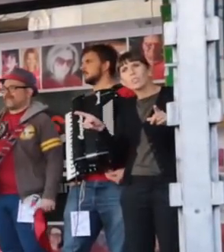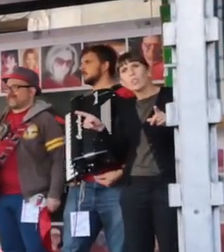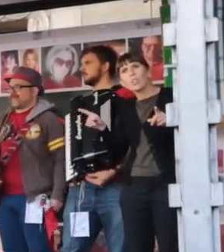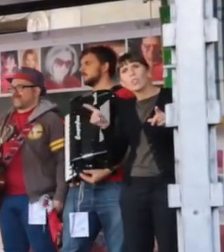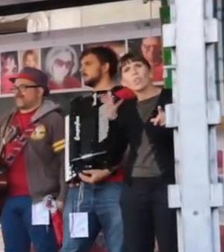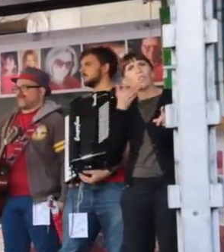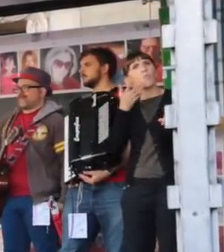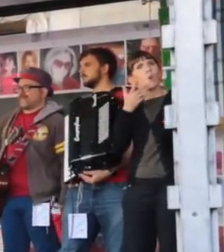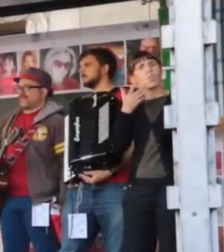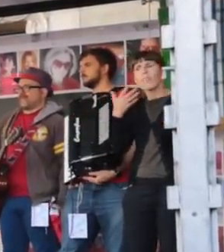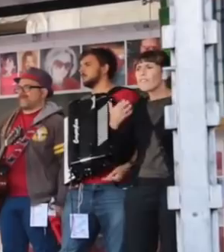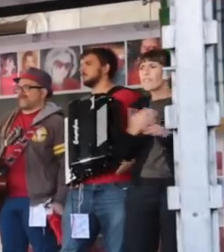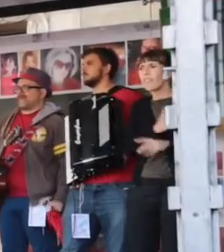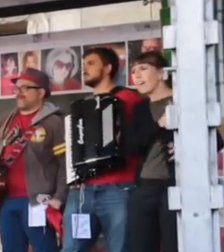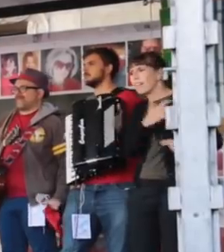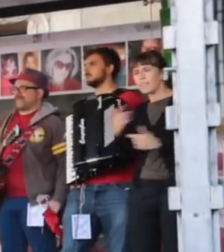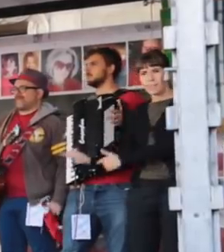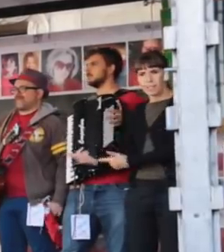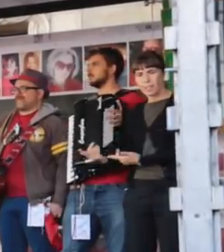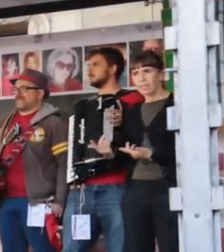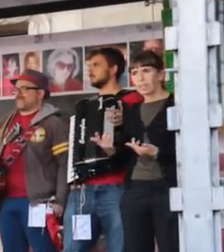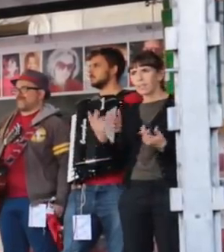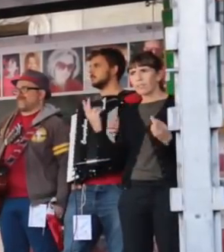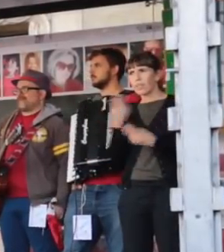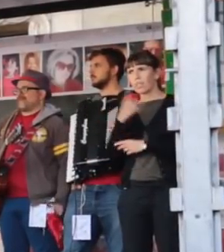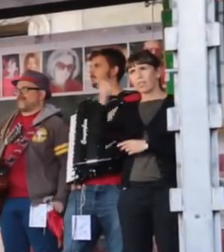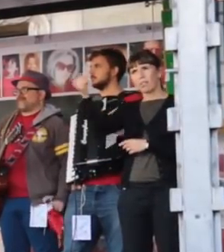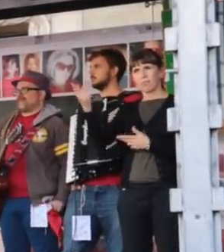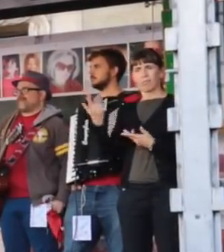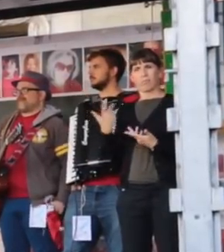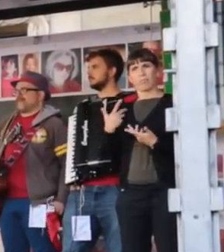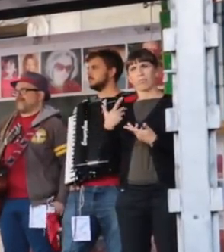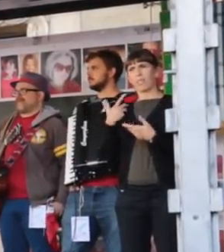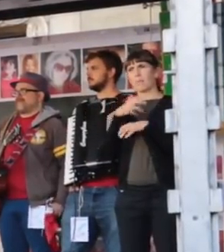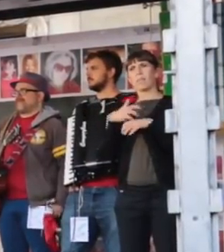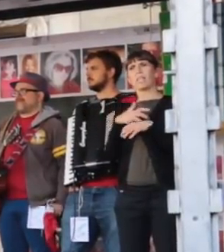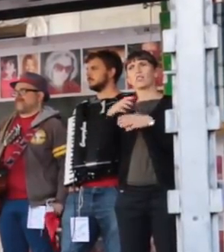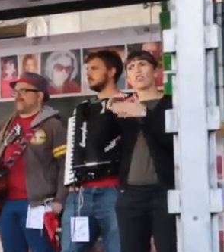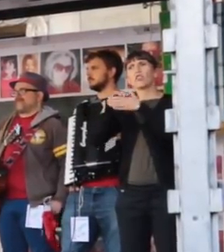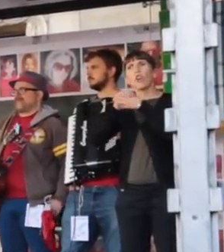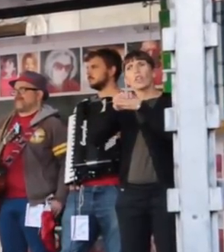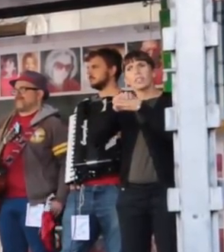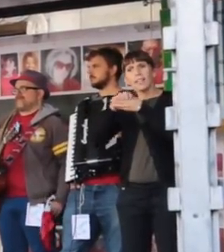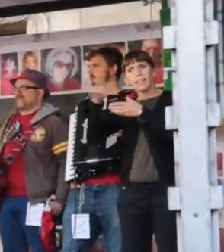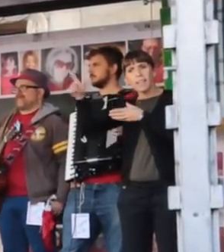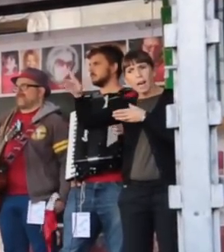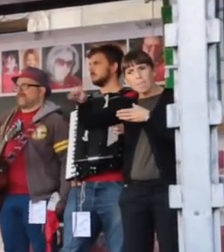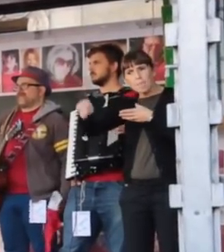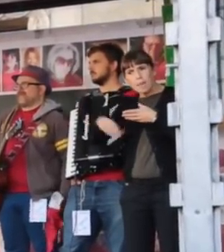degli interni per un messaggio di solidarietà che mai è arrivato.